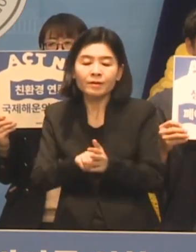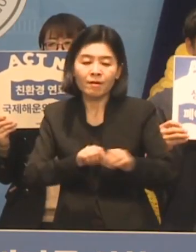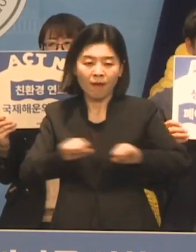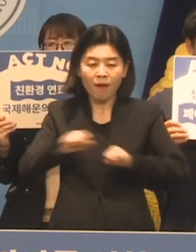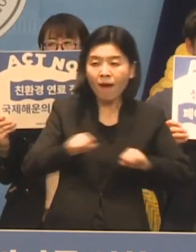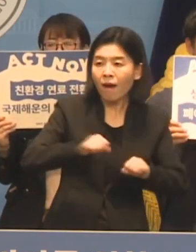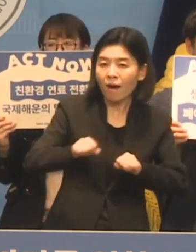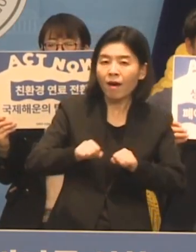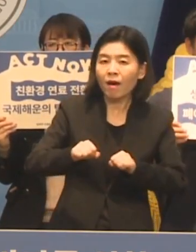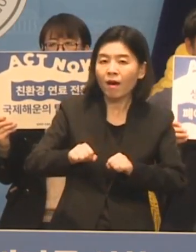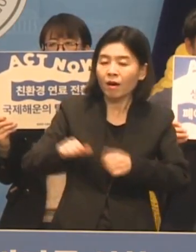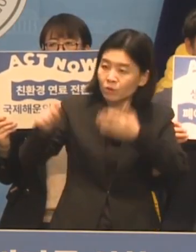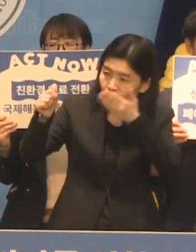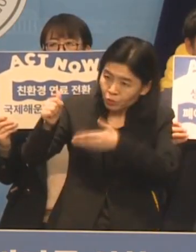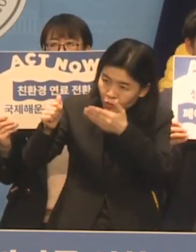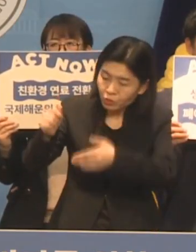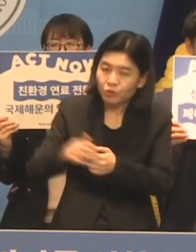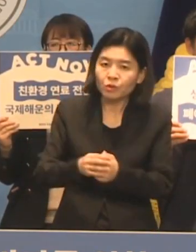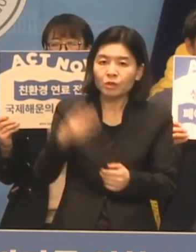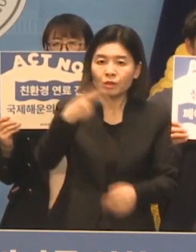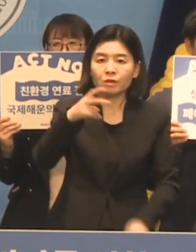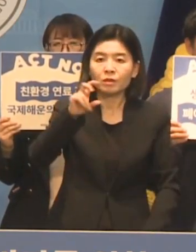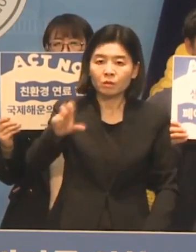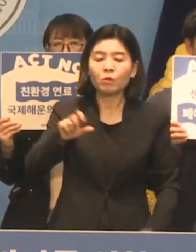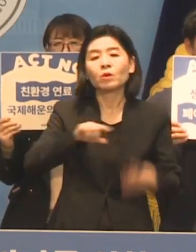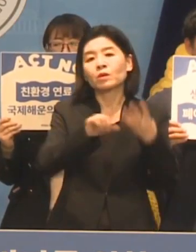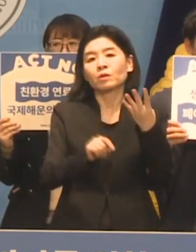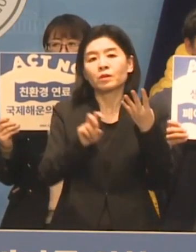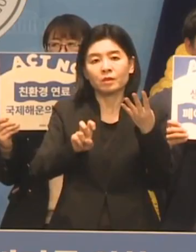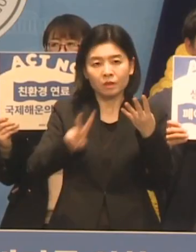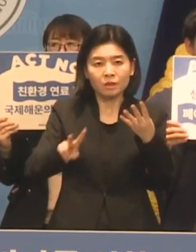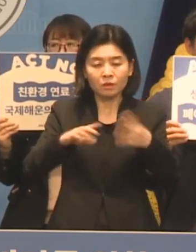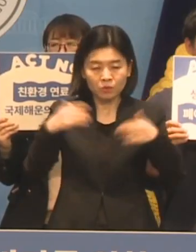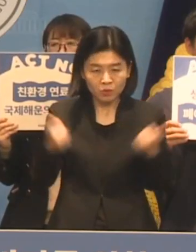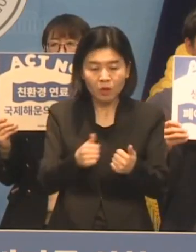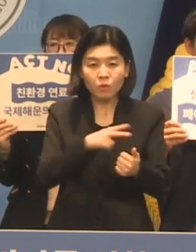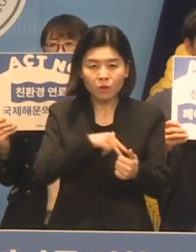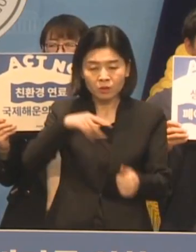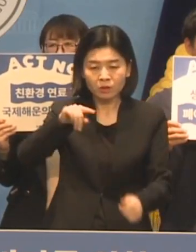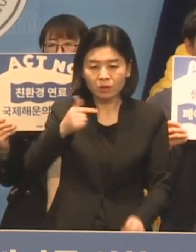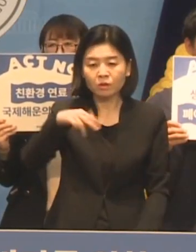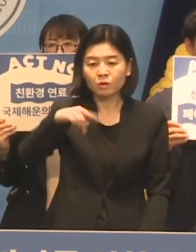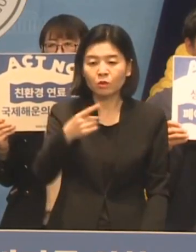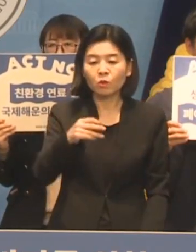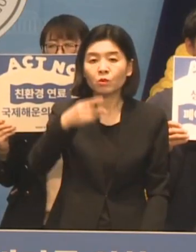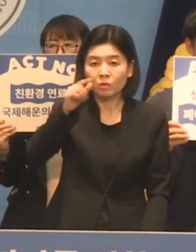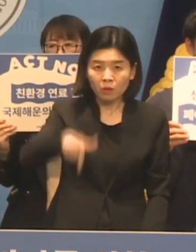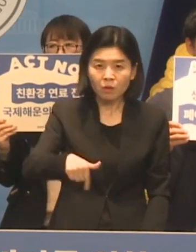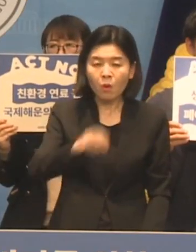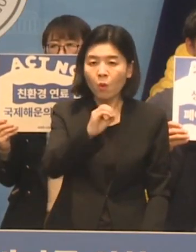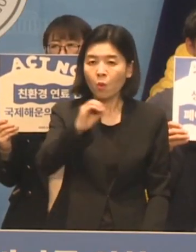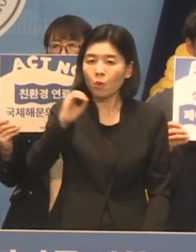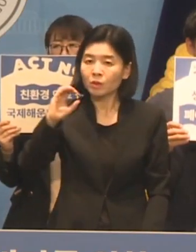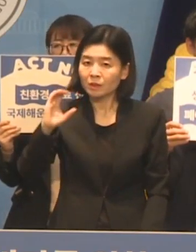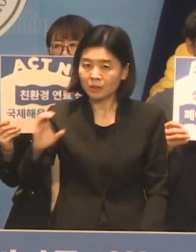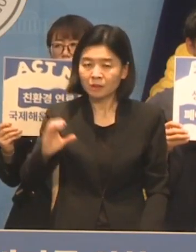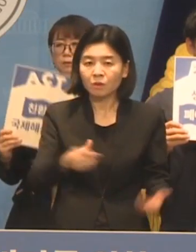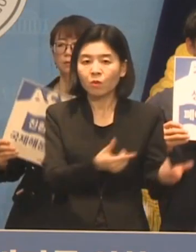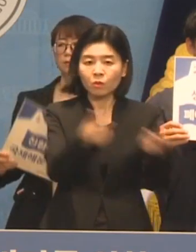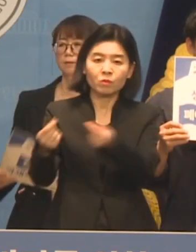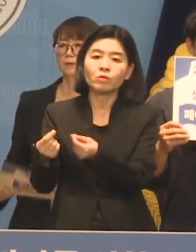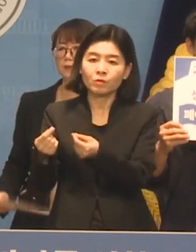것을 강력히 촉구합니다. 2025년 4월 22일 국회의원 전종덕 OOC 공동행동 네트워크.